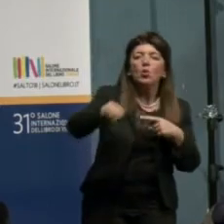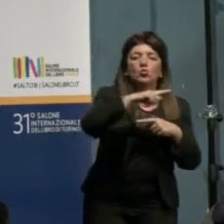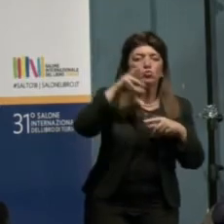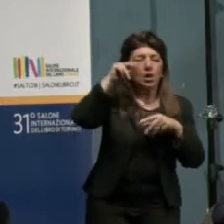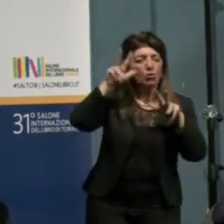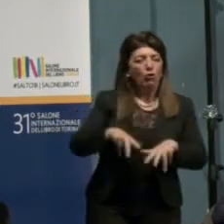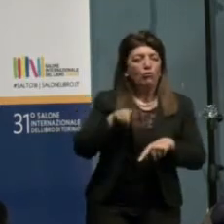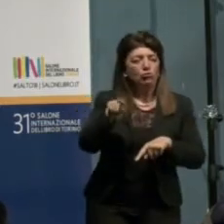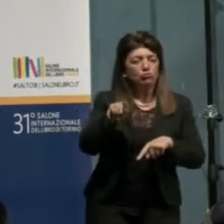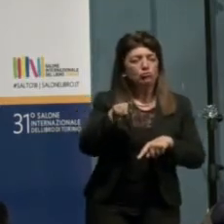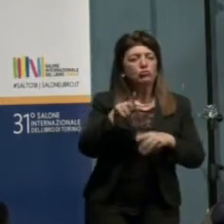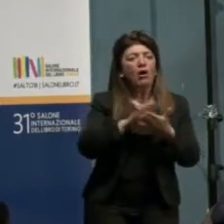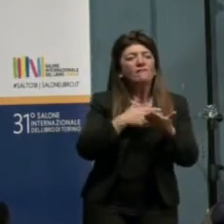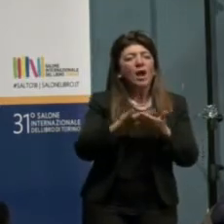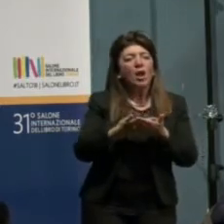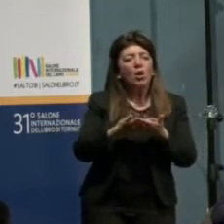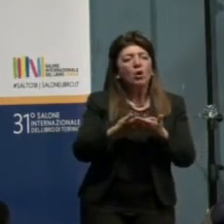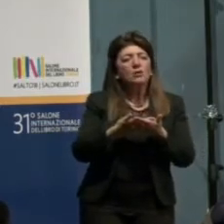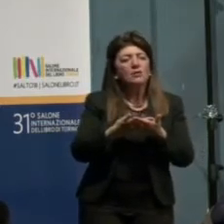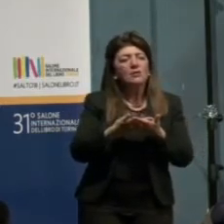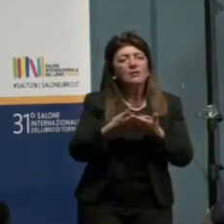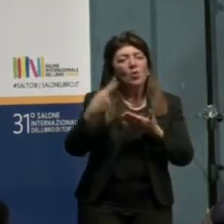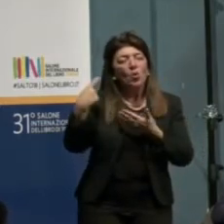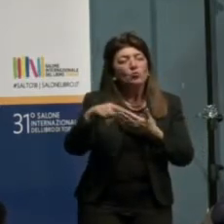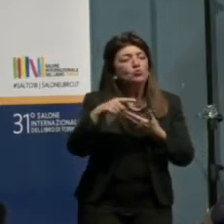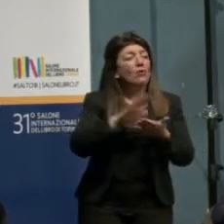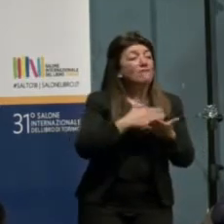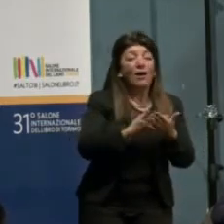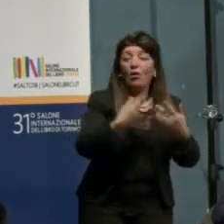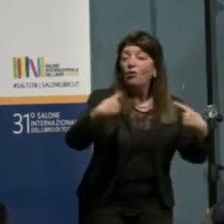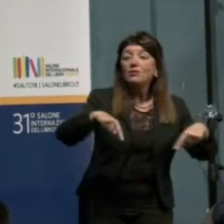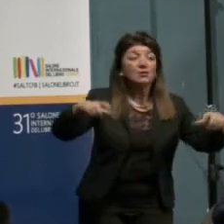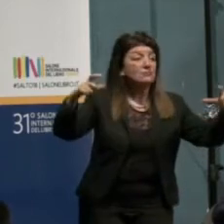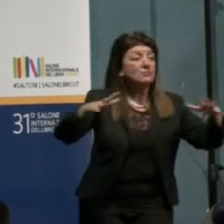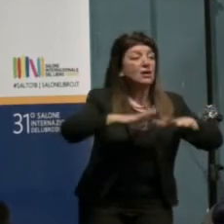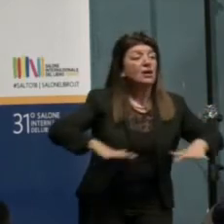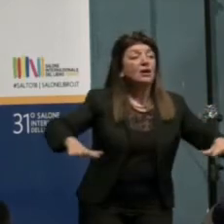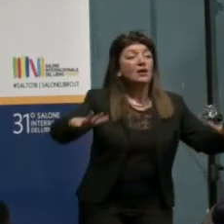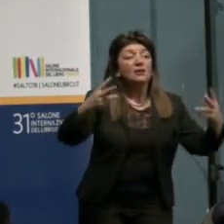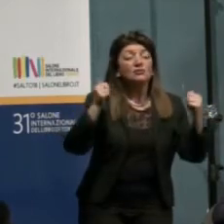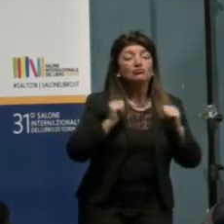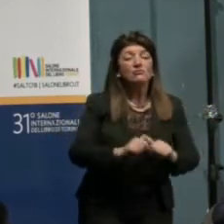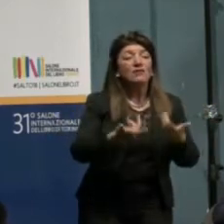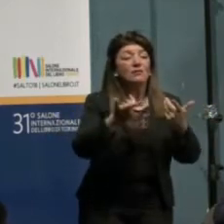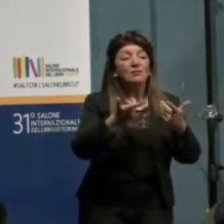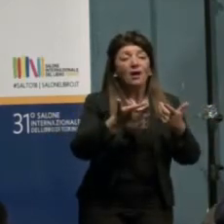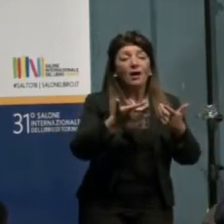valori fondamentali della nostra civiltà e convivenza sociale